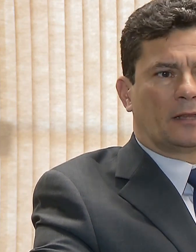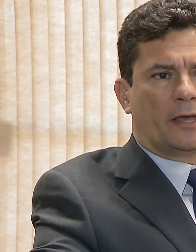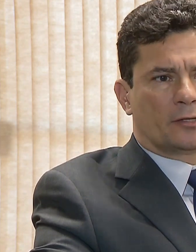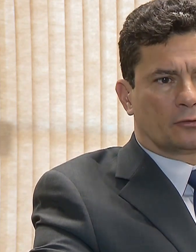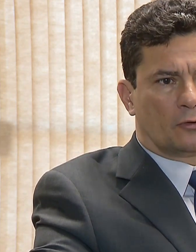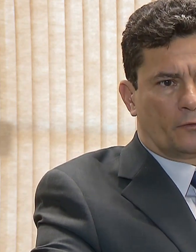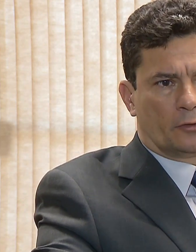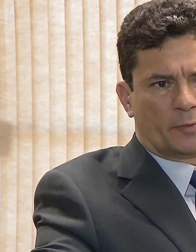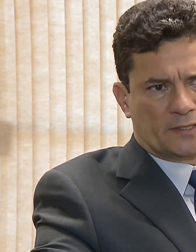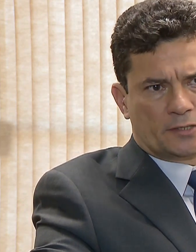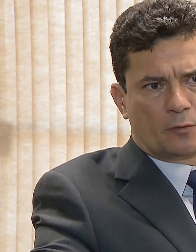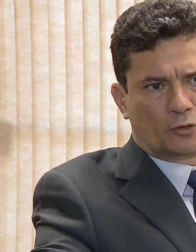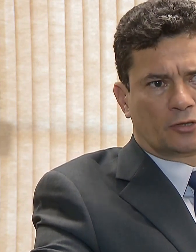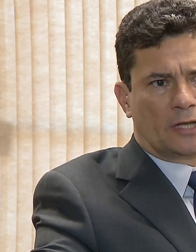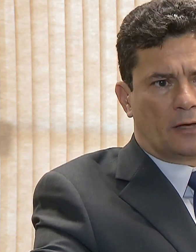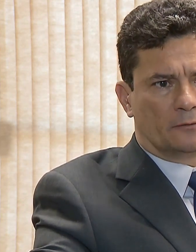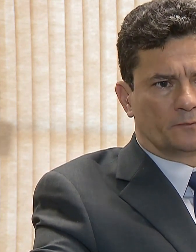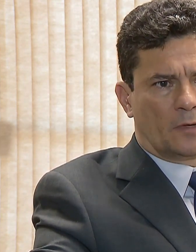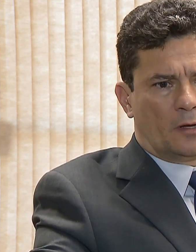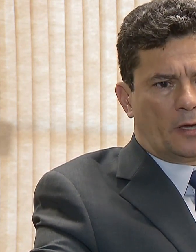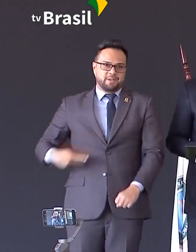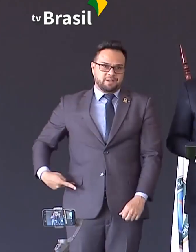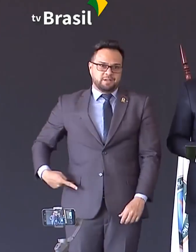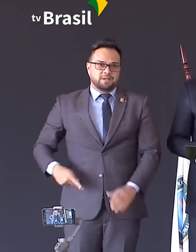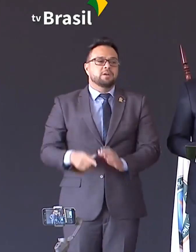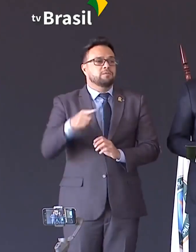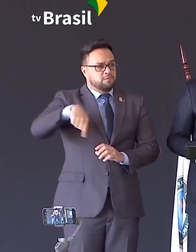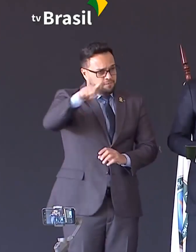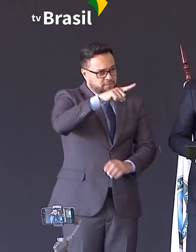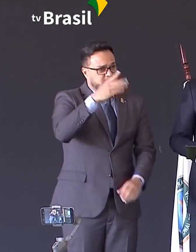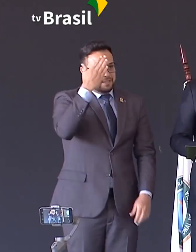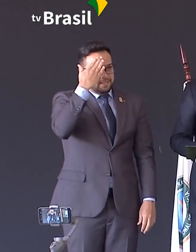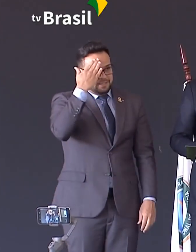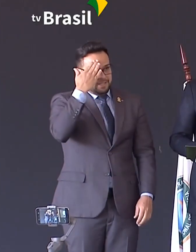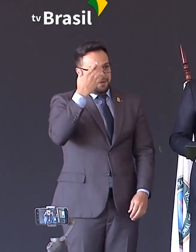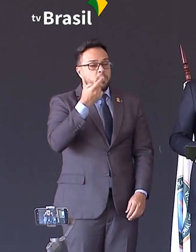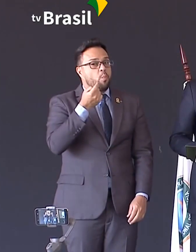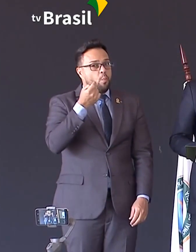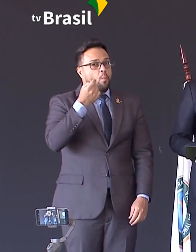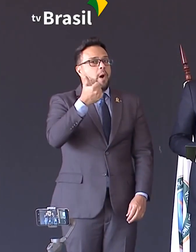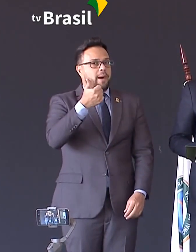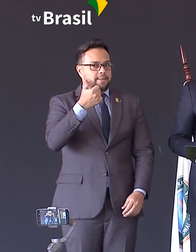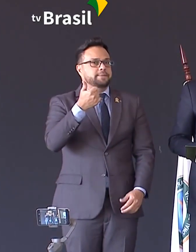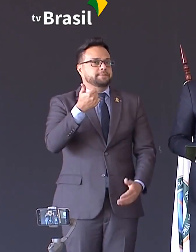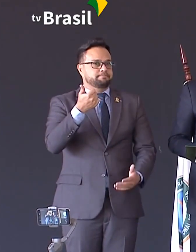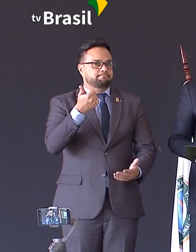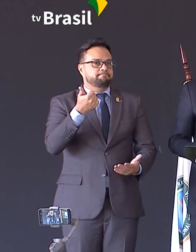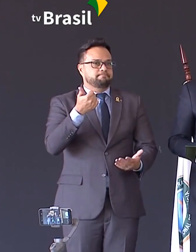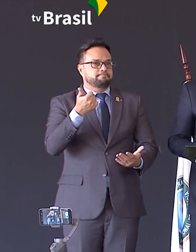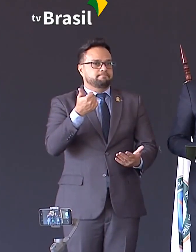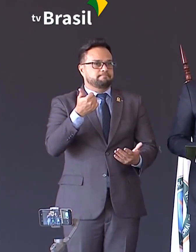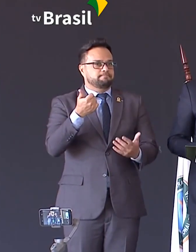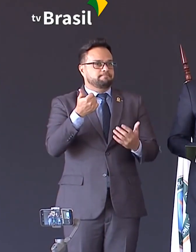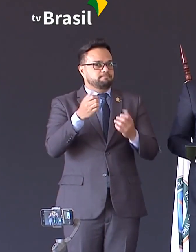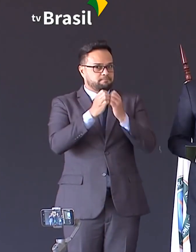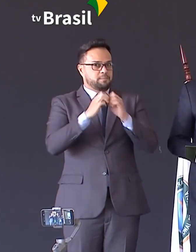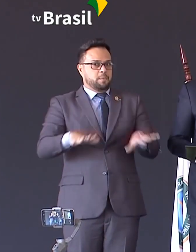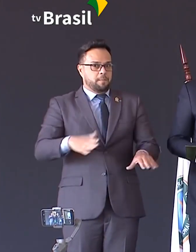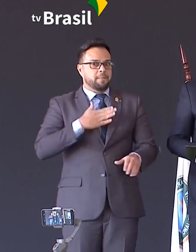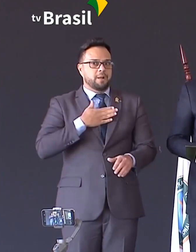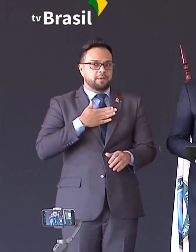Sérgio Moro e disse que tem trabalhado para evitar o desvio de recursos públicos. E nós temos um compromisso do combate à